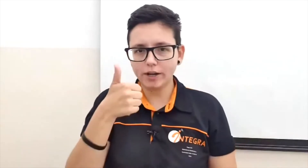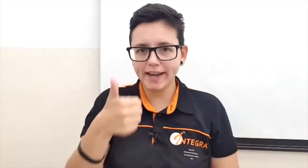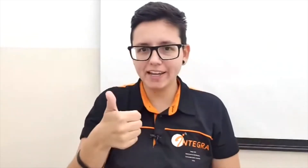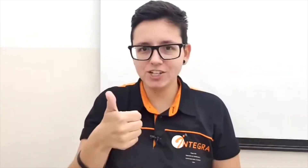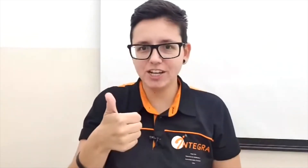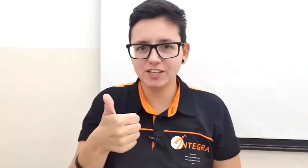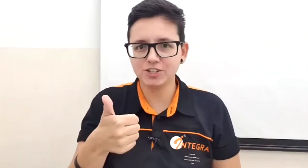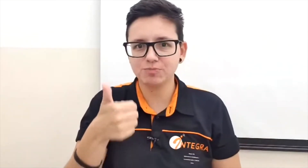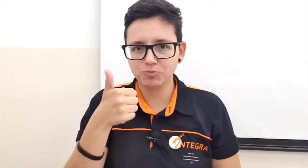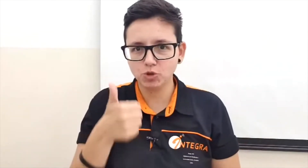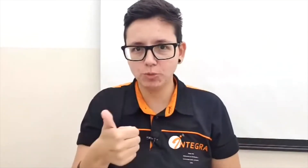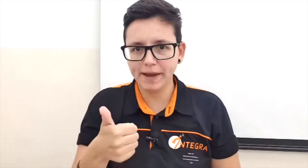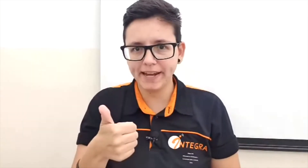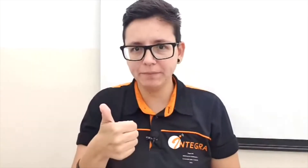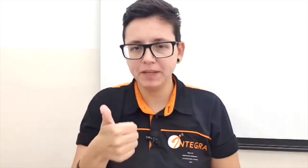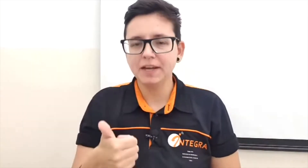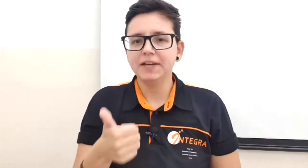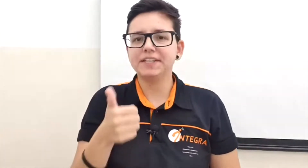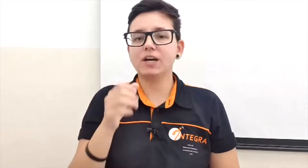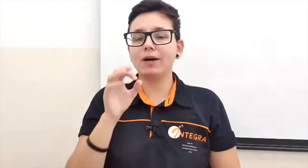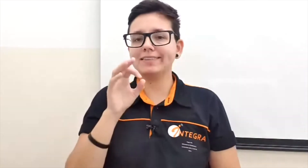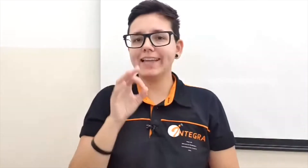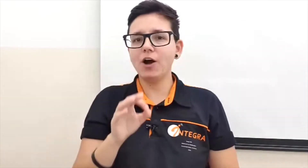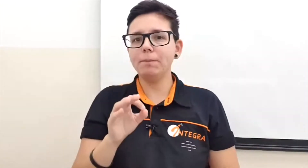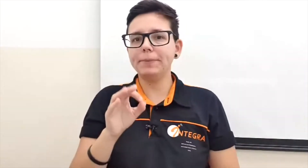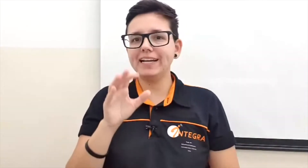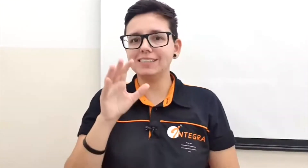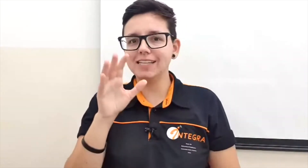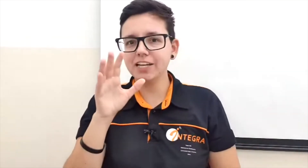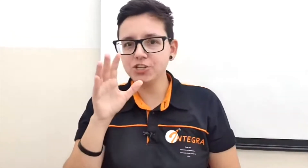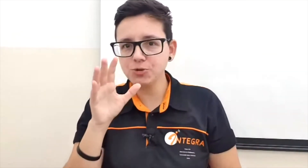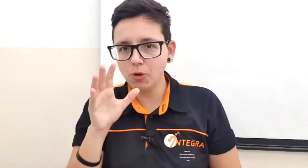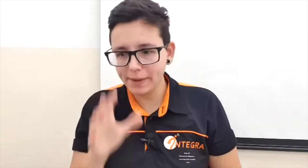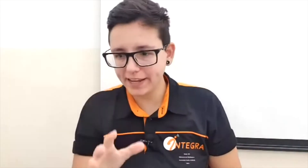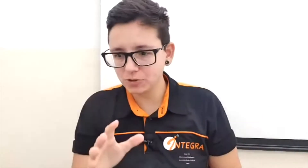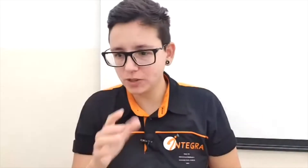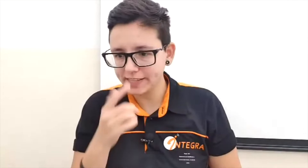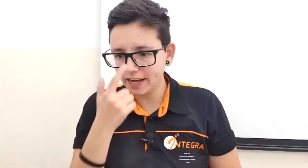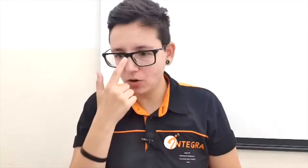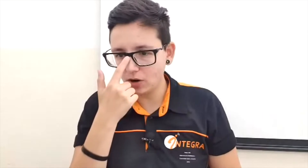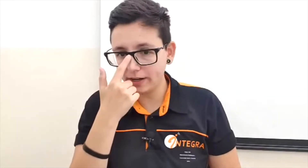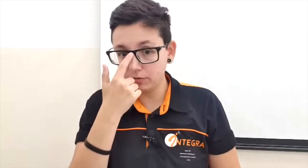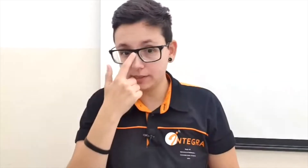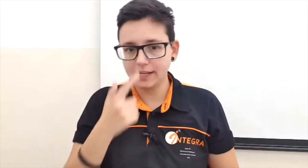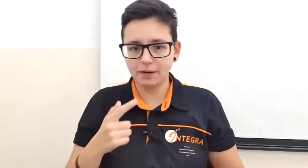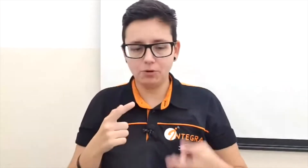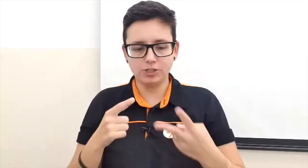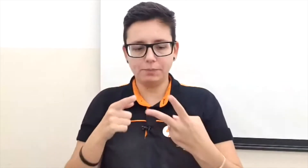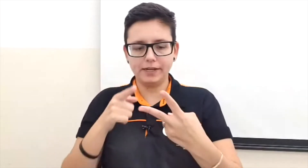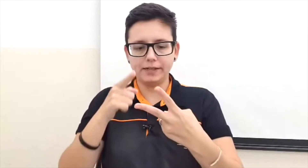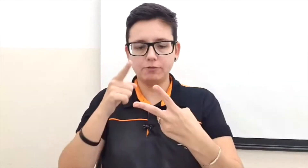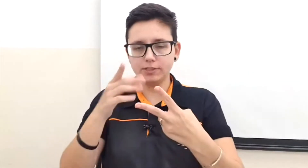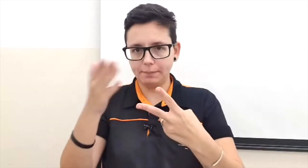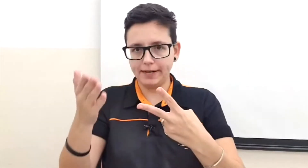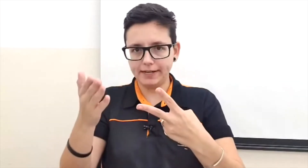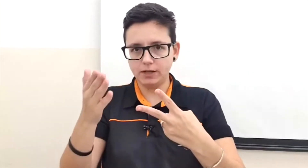Ok, gente? Tudo bem? Então, até o presente momento, até agora, você acabou de aprender, você aprendeu,